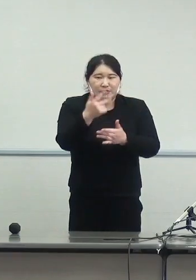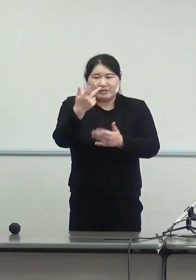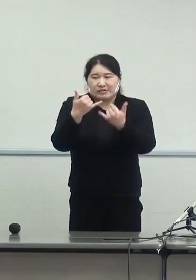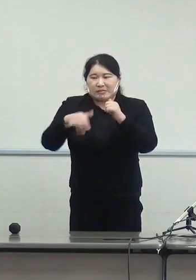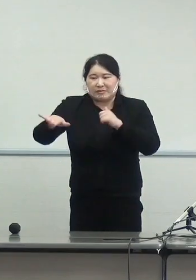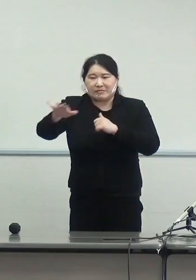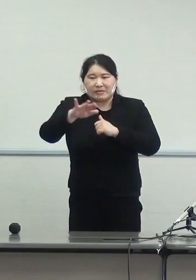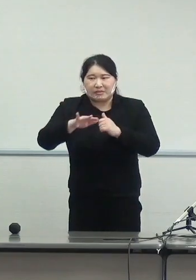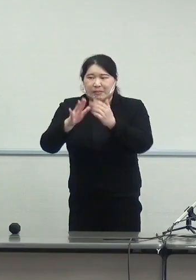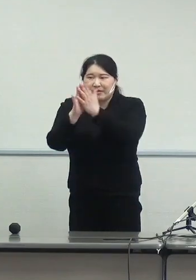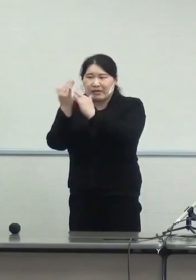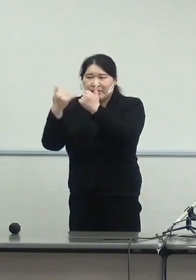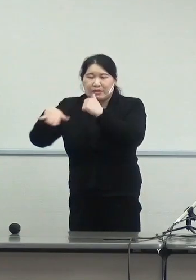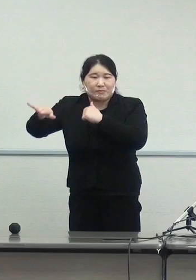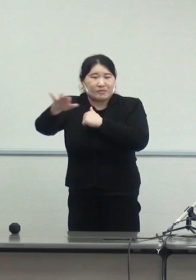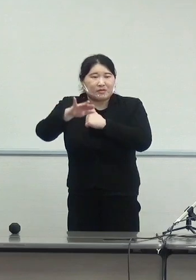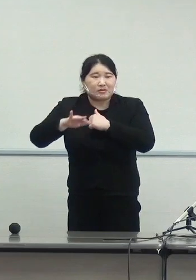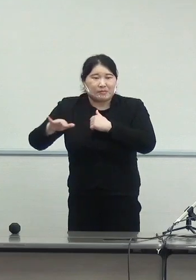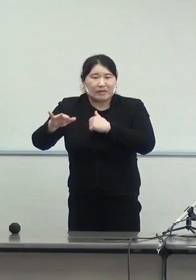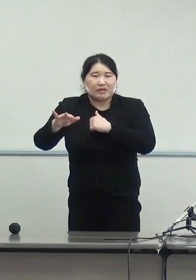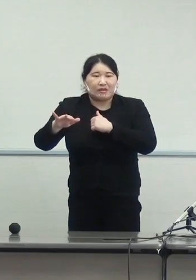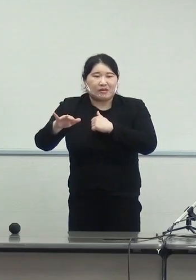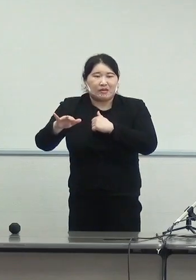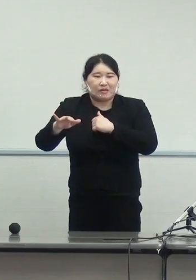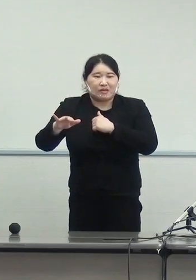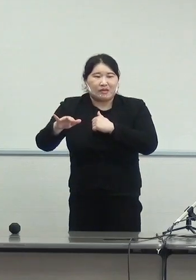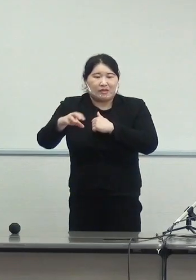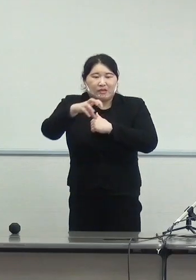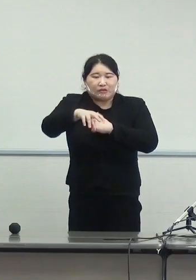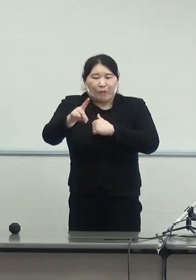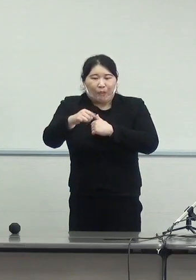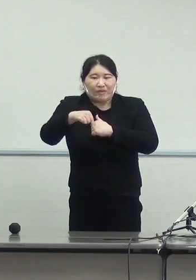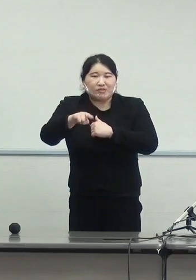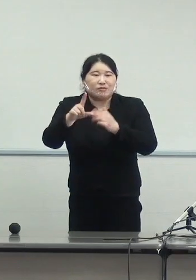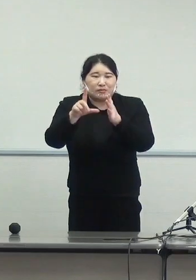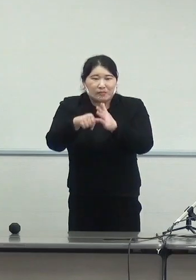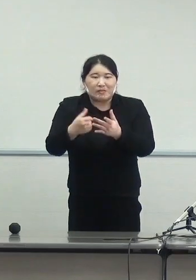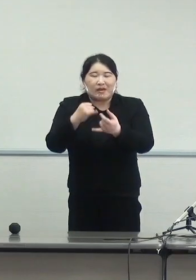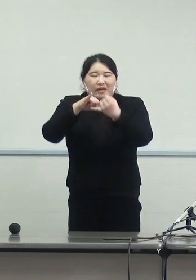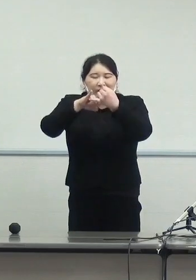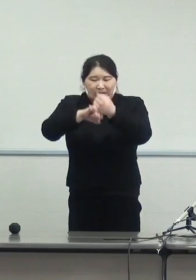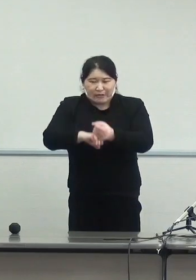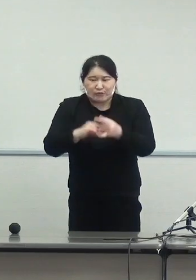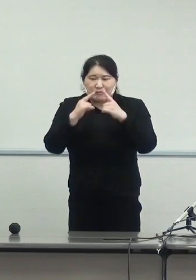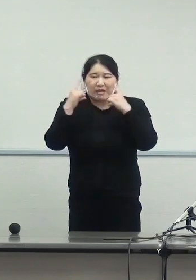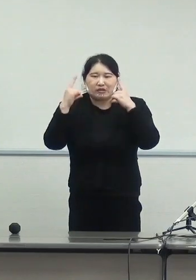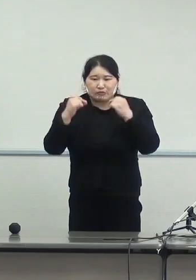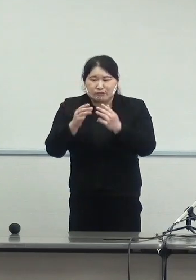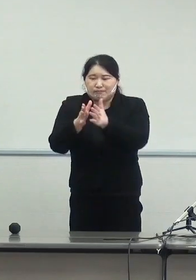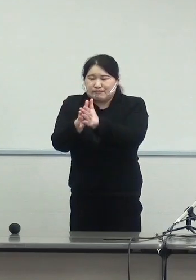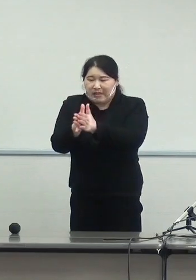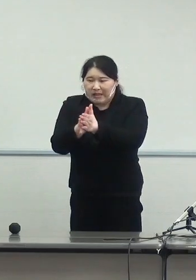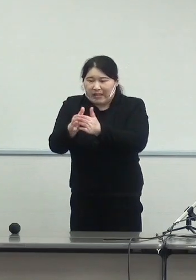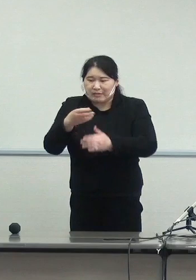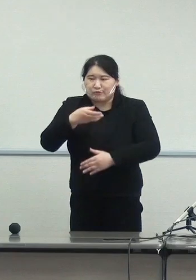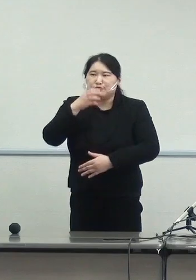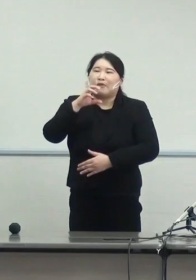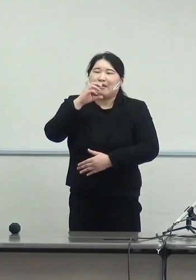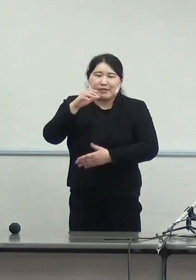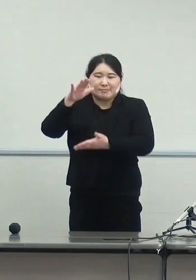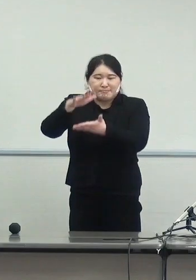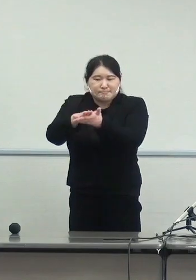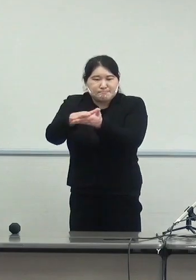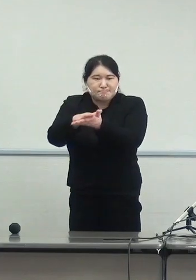さん、県民の皆さんにはどういった施設であってもマスクをしっかりしていく、手洗いうがいを訪れた後にはしっかりするということは必